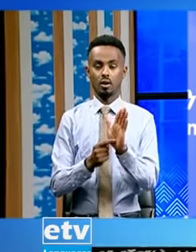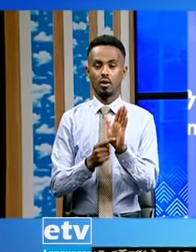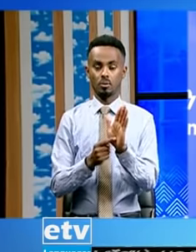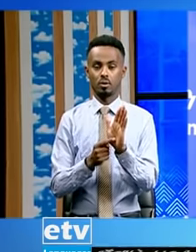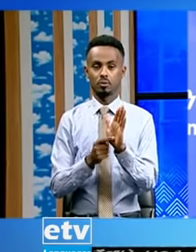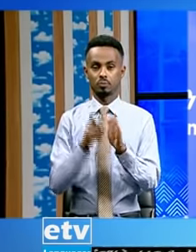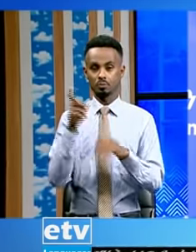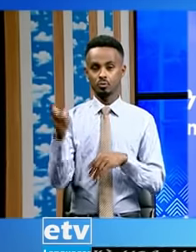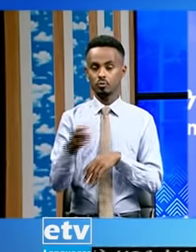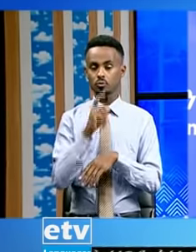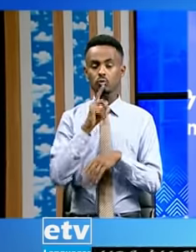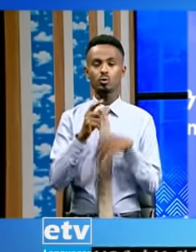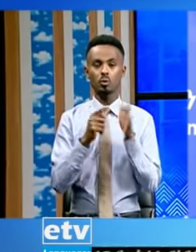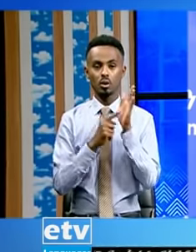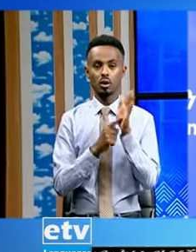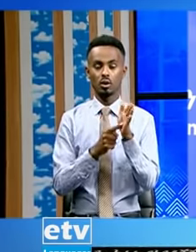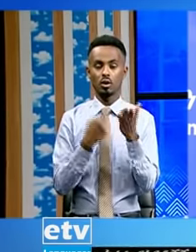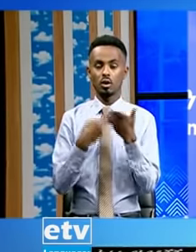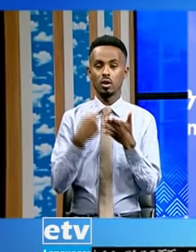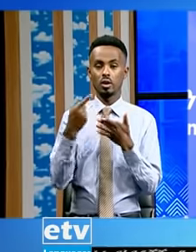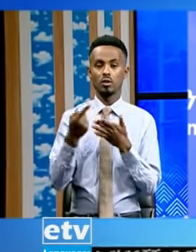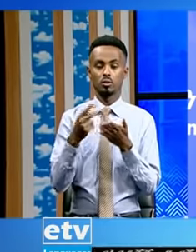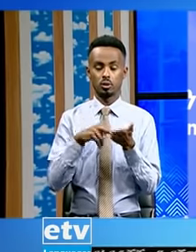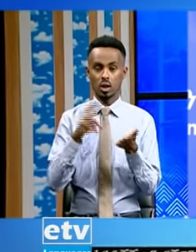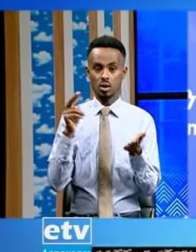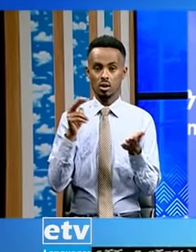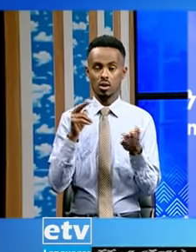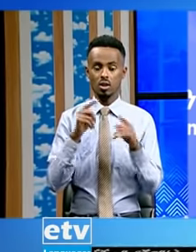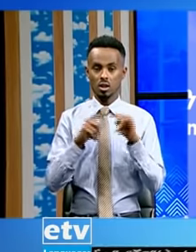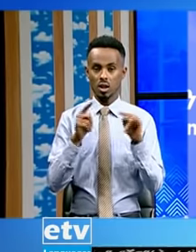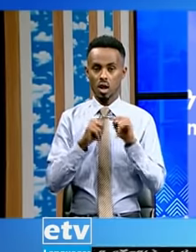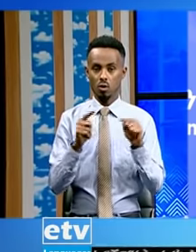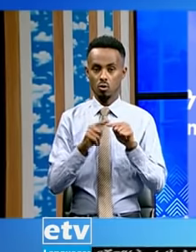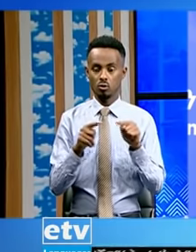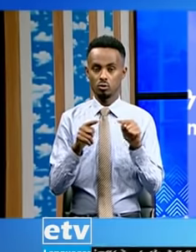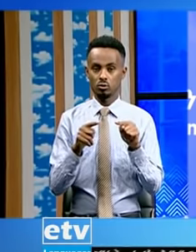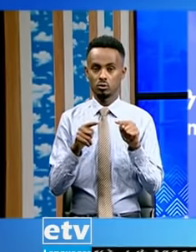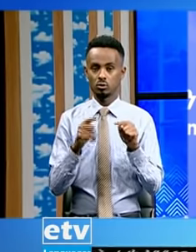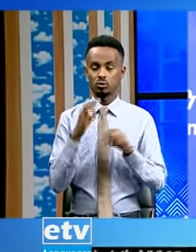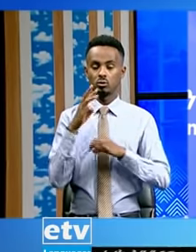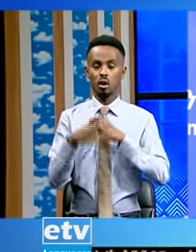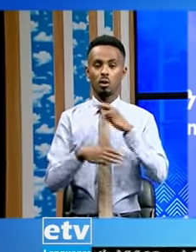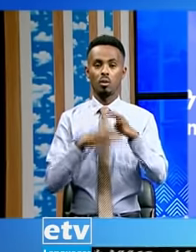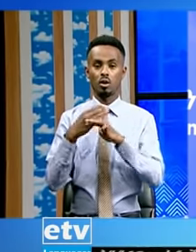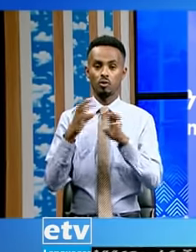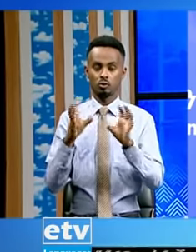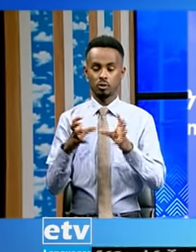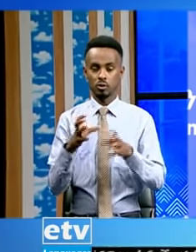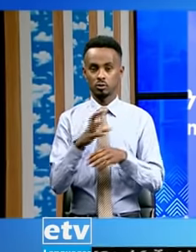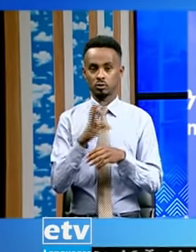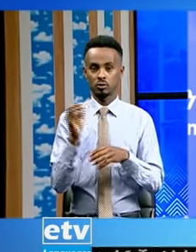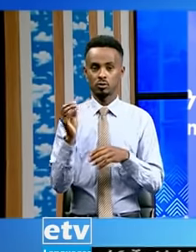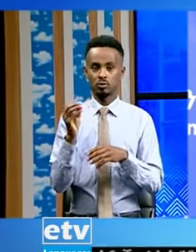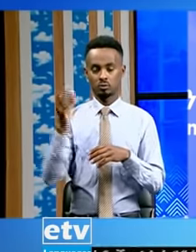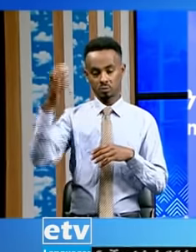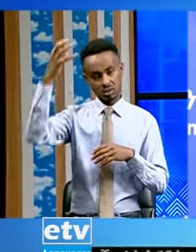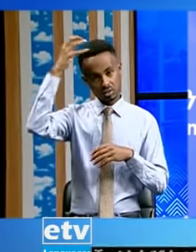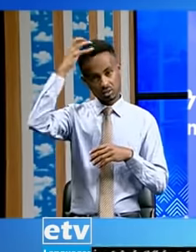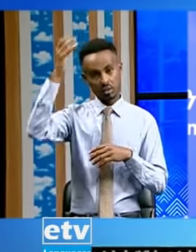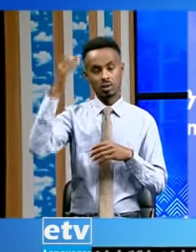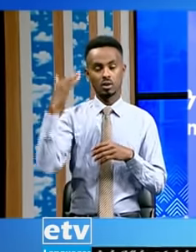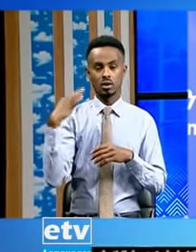ያሳየበት መሆኑን ነው የሚያሳየው። ይህንን ስናነሳ የተለያዩ የዓለም አቀፍ ሚዲያዎችና